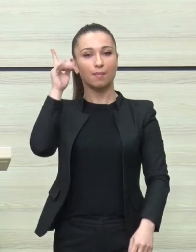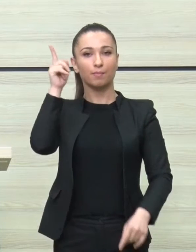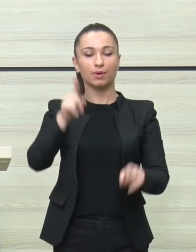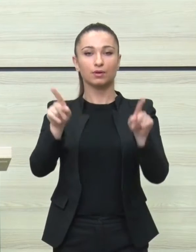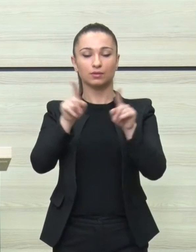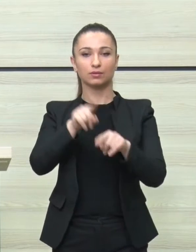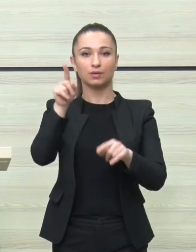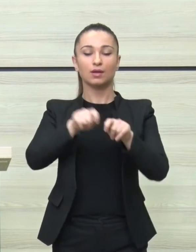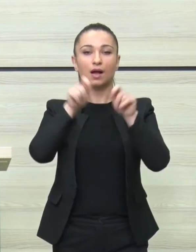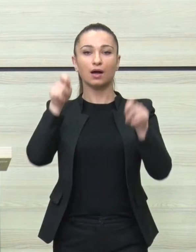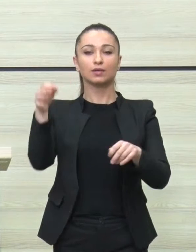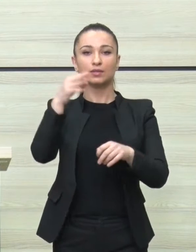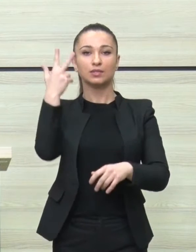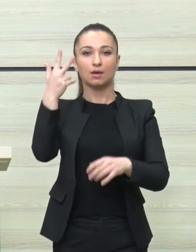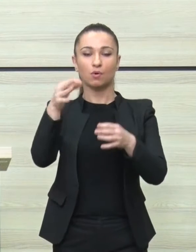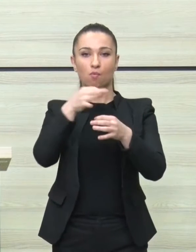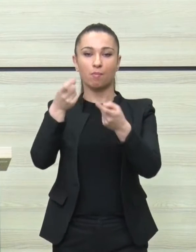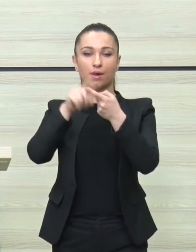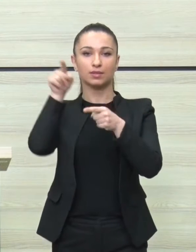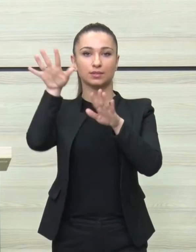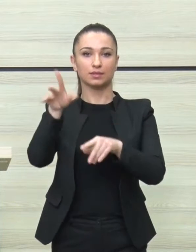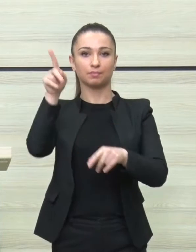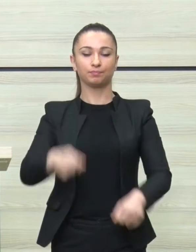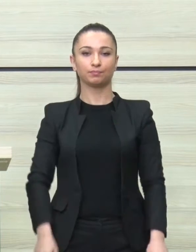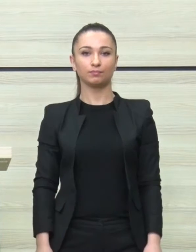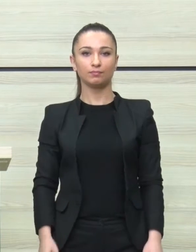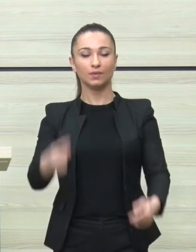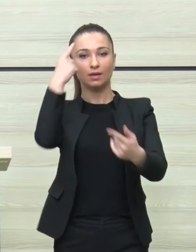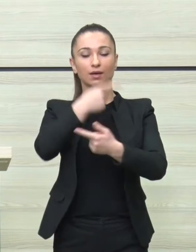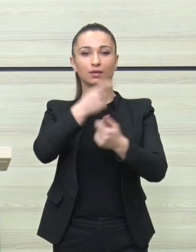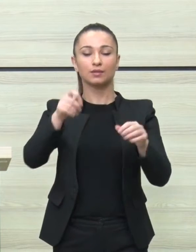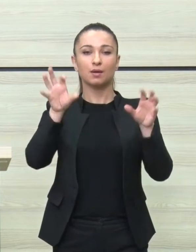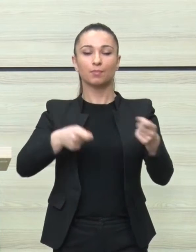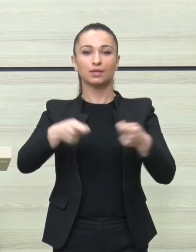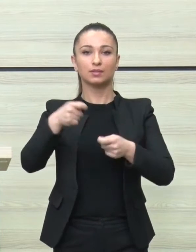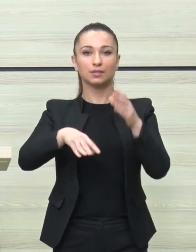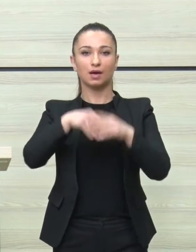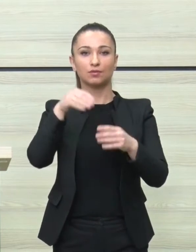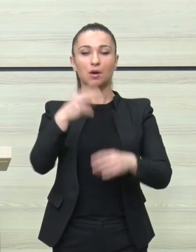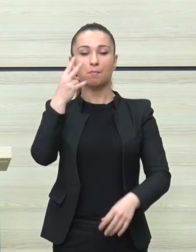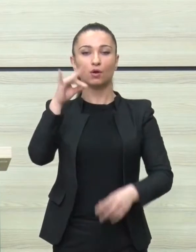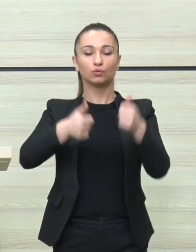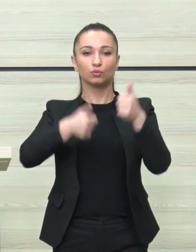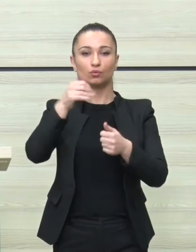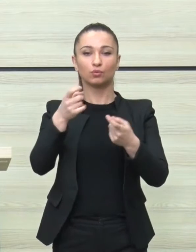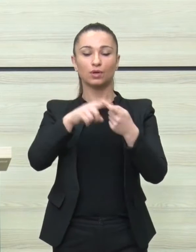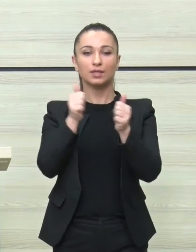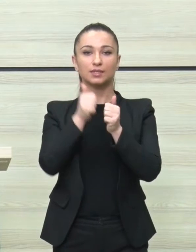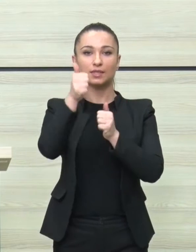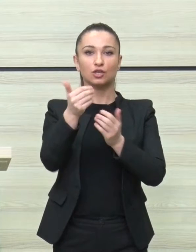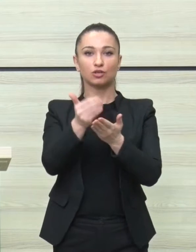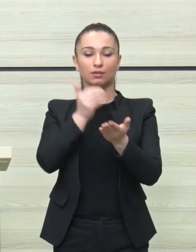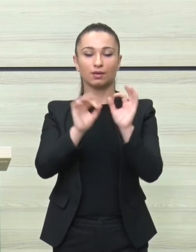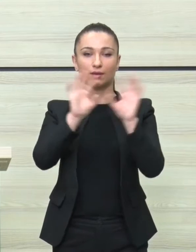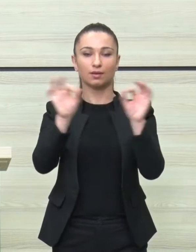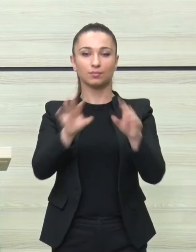შეერთებულ შტატებში გახსნილ 3 საარჩევნო უბანზე. გაგაცნობთ პრეზიდენტის არჩევნების მეორე ტურის წინასწარ